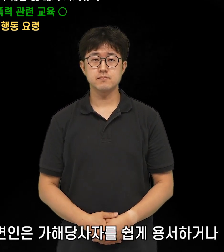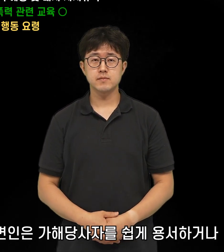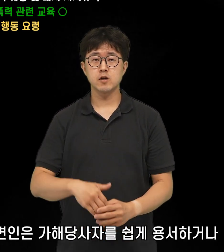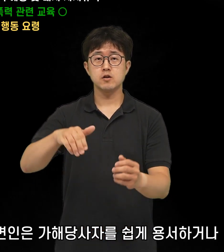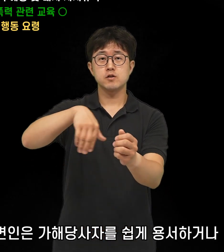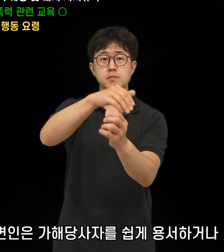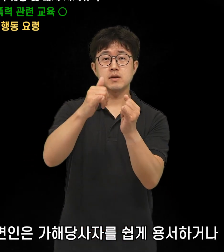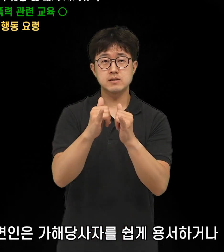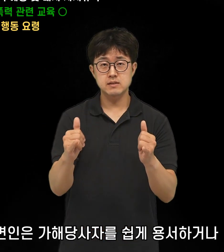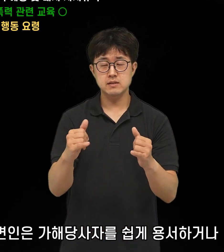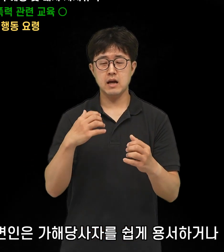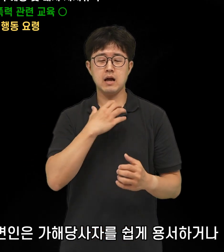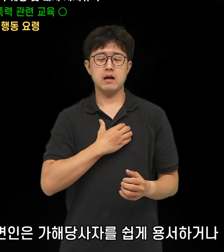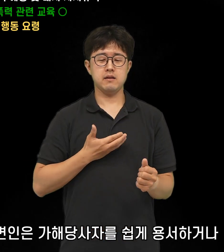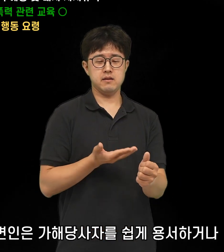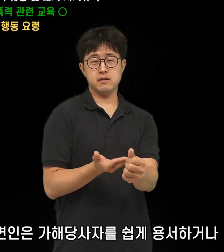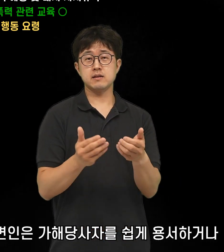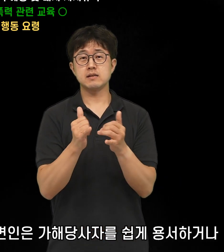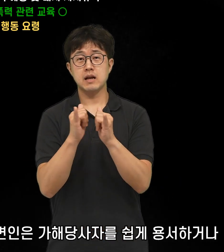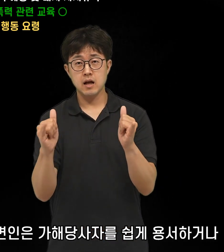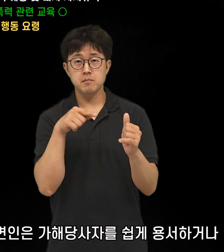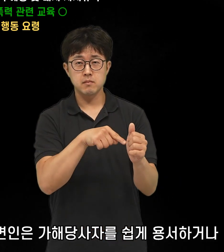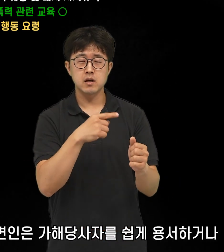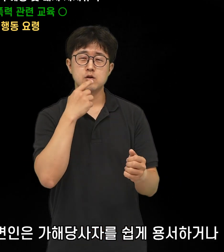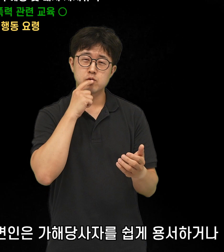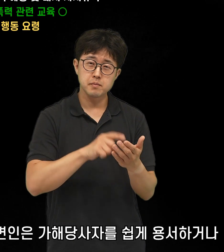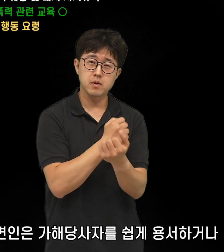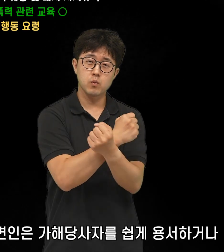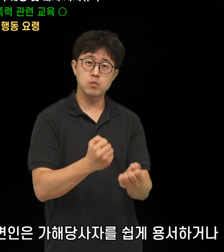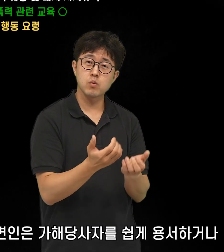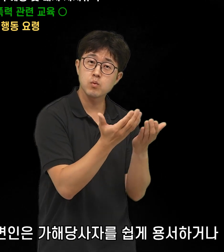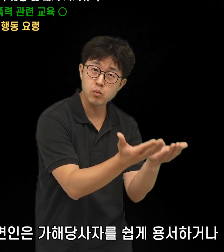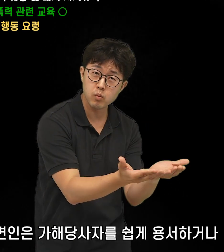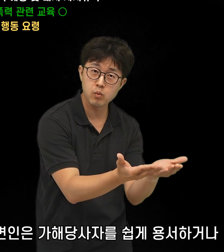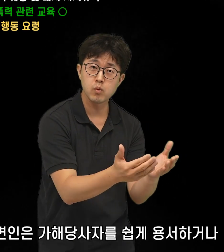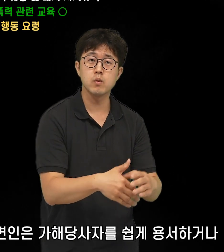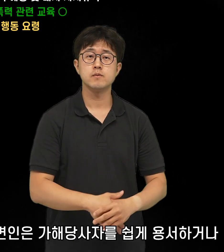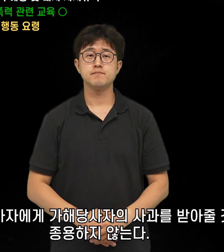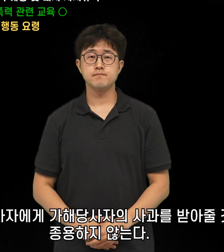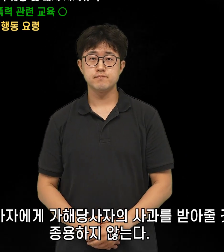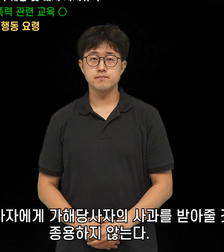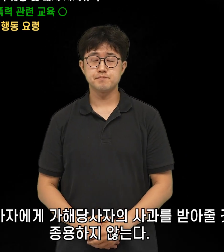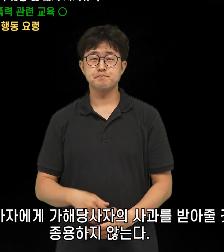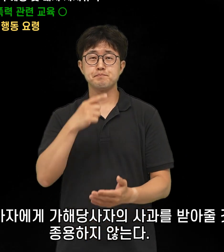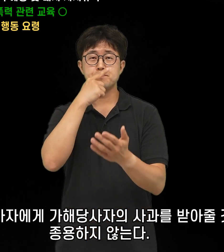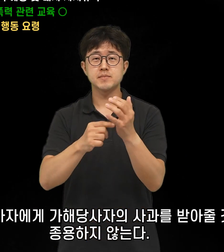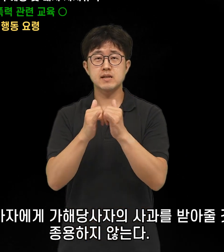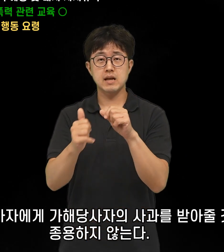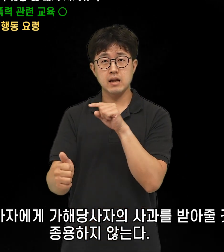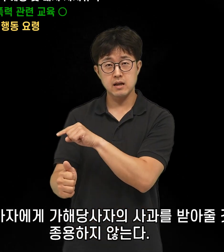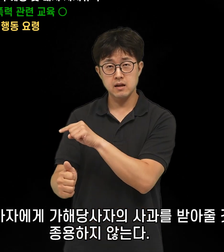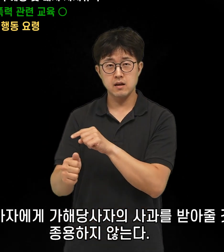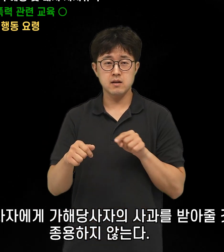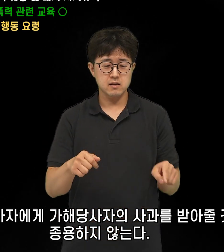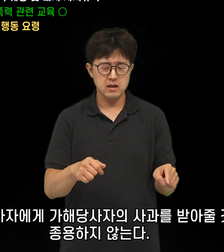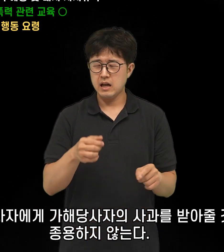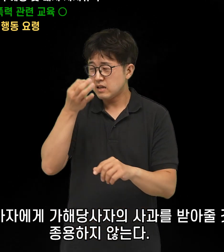주변인은 가해 당사자를 쉽게 용서하거나 피해 당사자에게 가해 당사자의